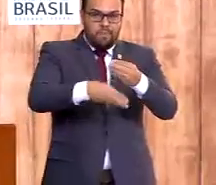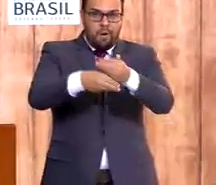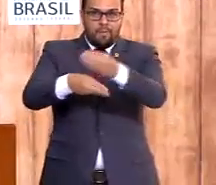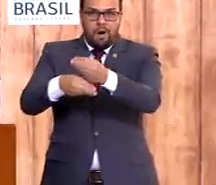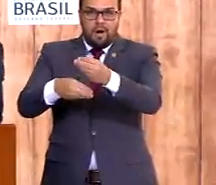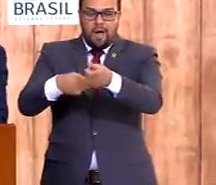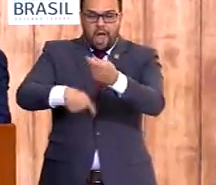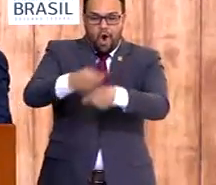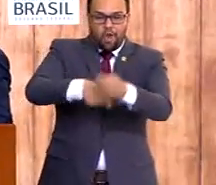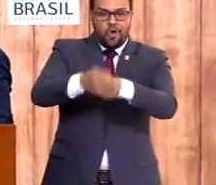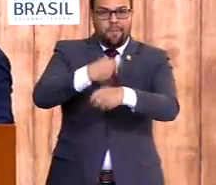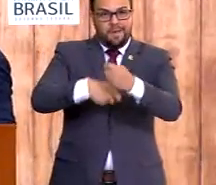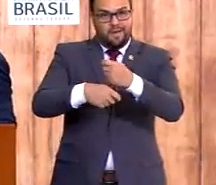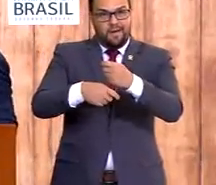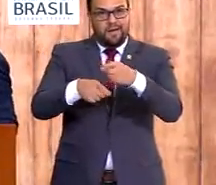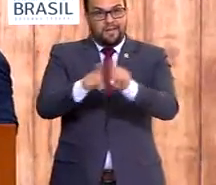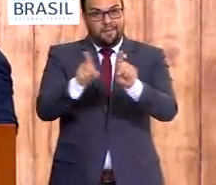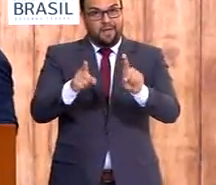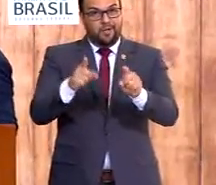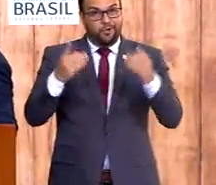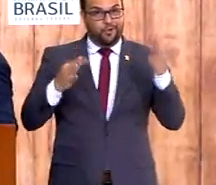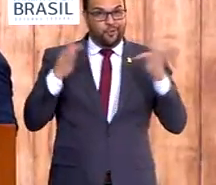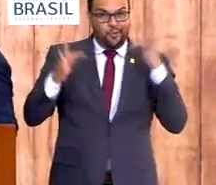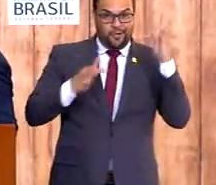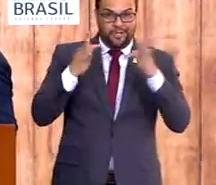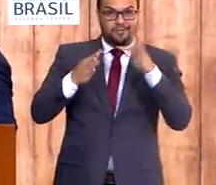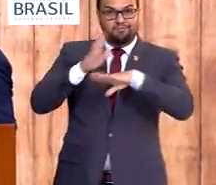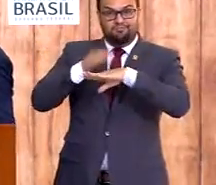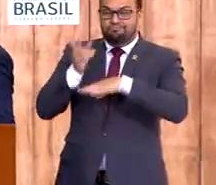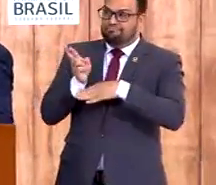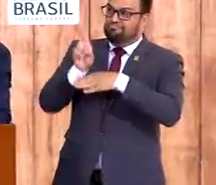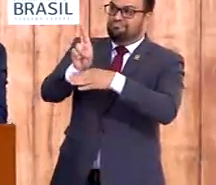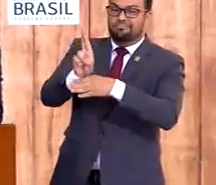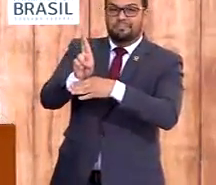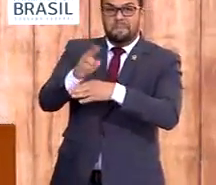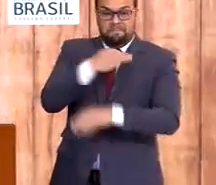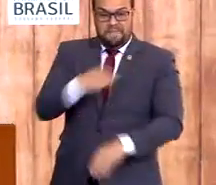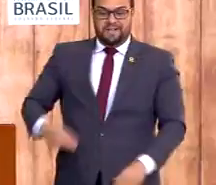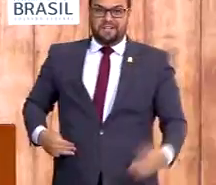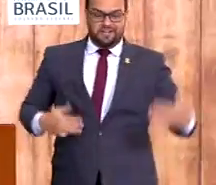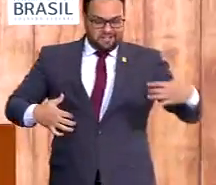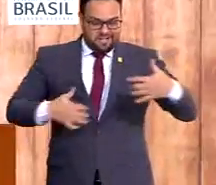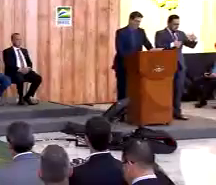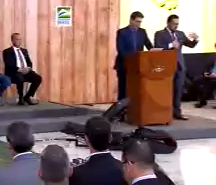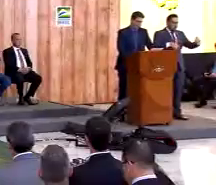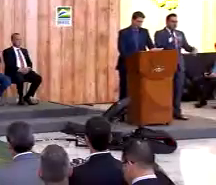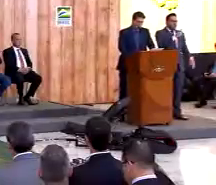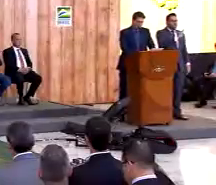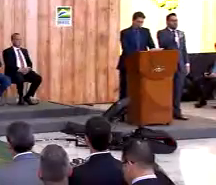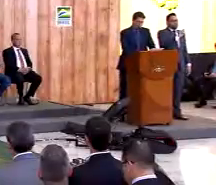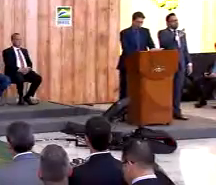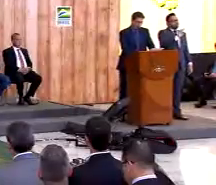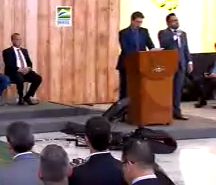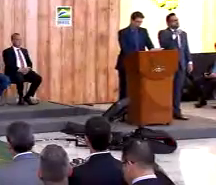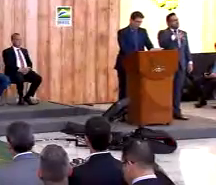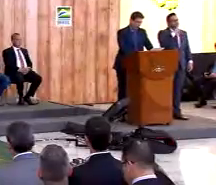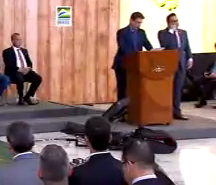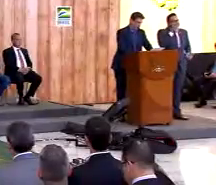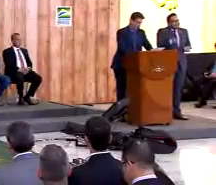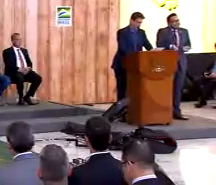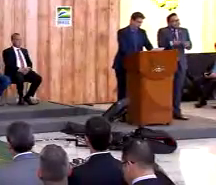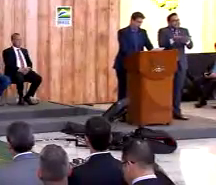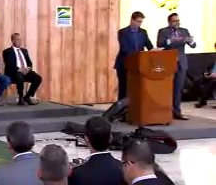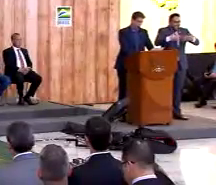muito bem representado aqui pelo nosso Ministro sanfoneiro Gilson Machado que tanto traz alegria aqui do